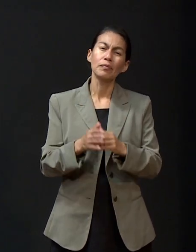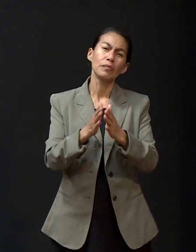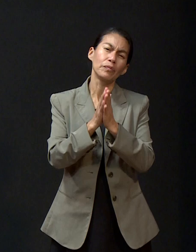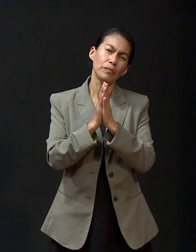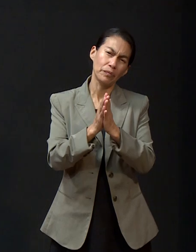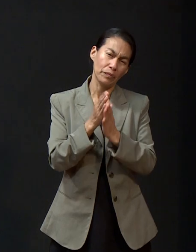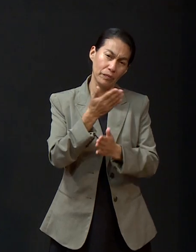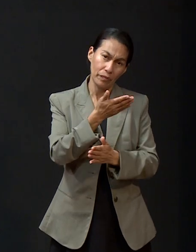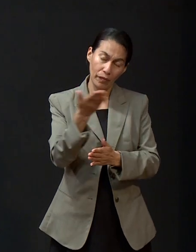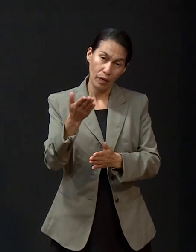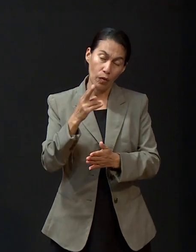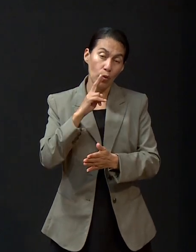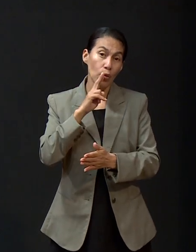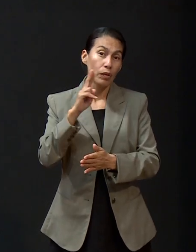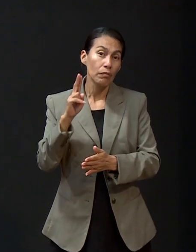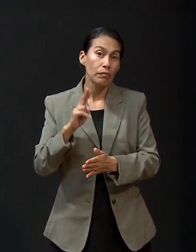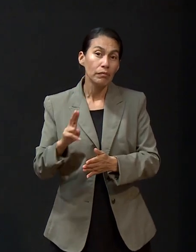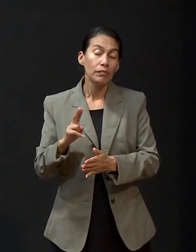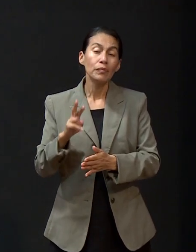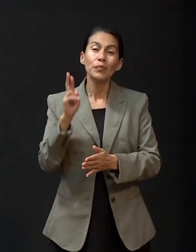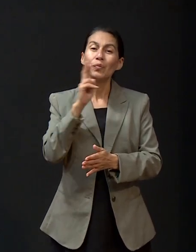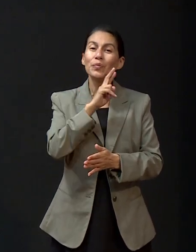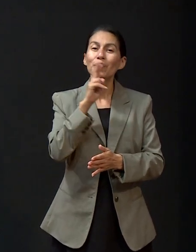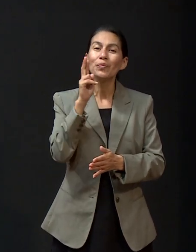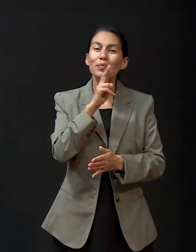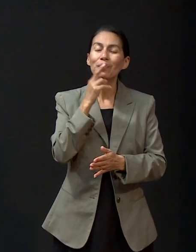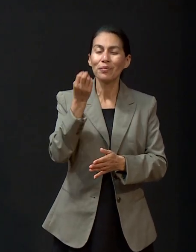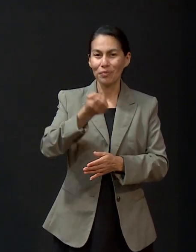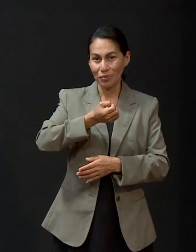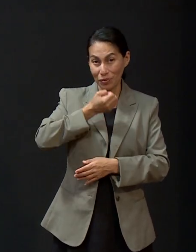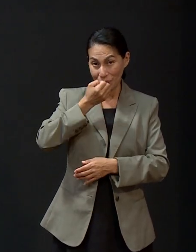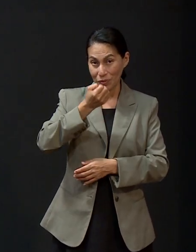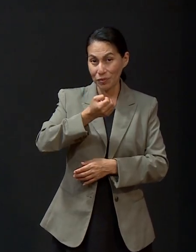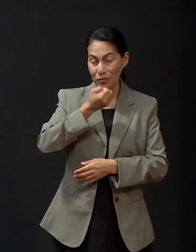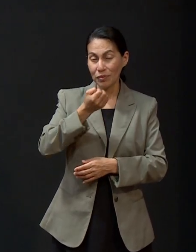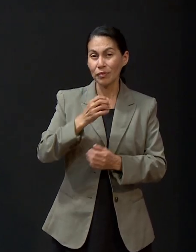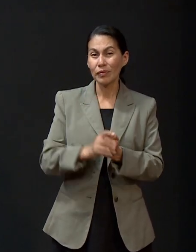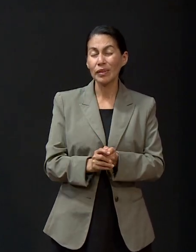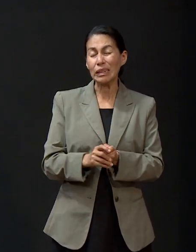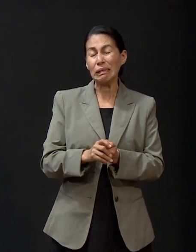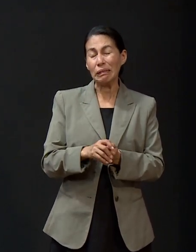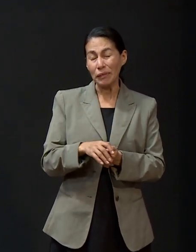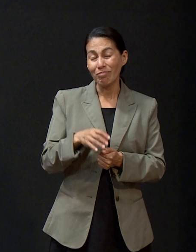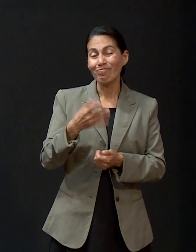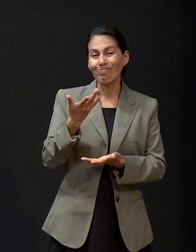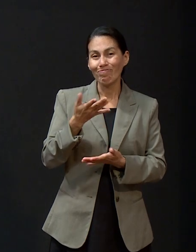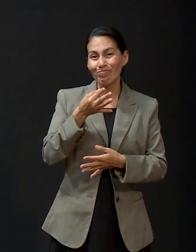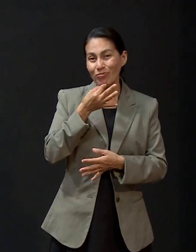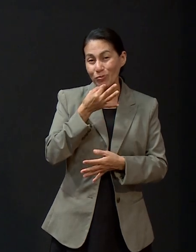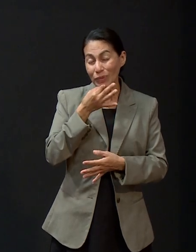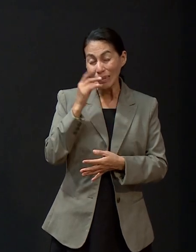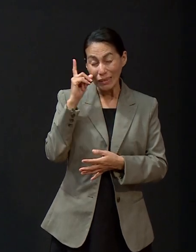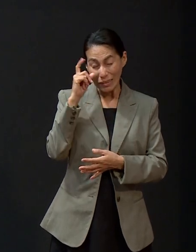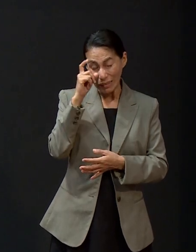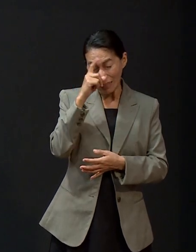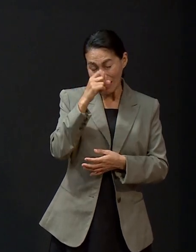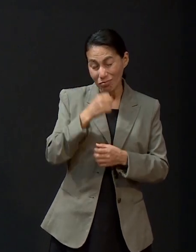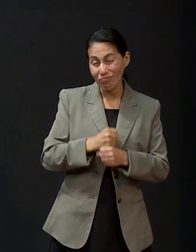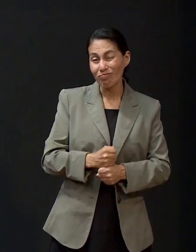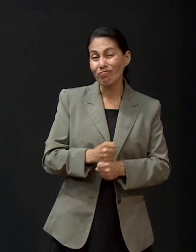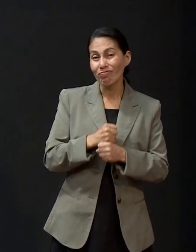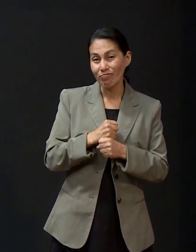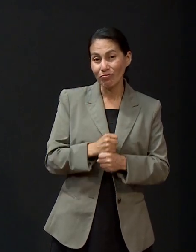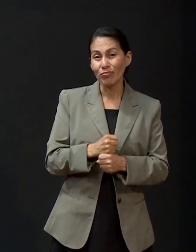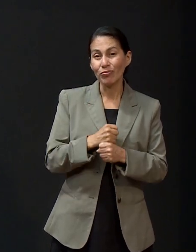familiar Y que oremos por Ucrania y por Rusia también Que están pasando momentos muy